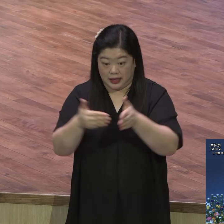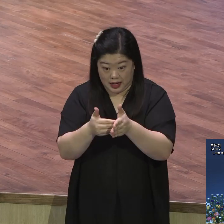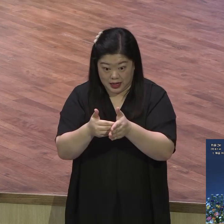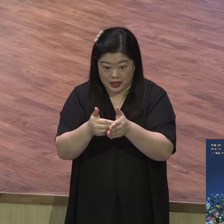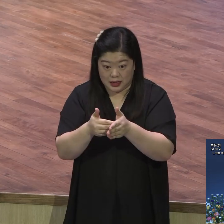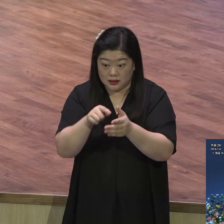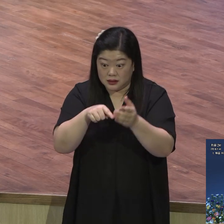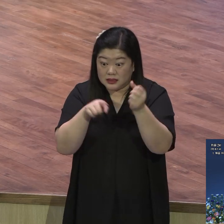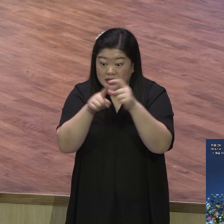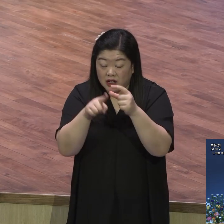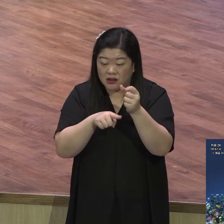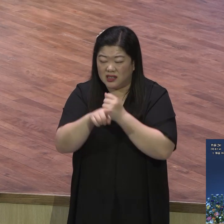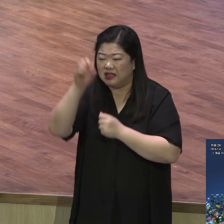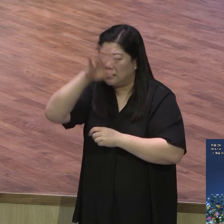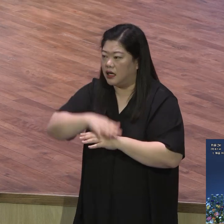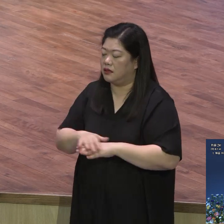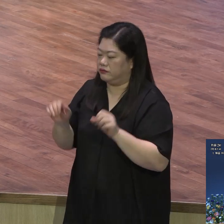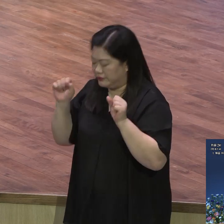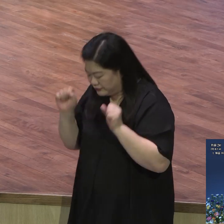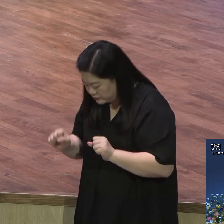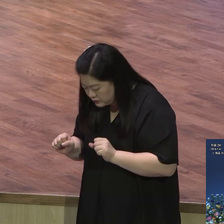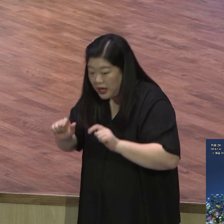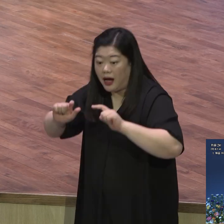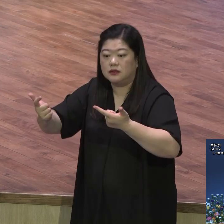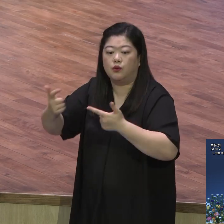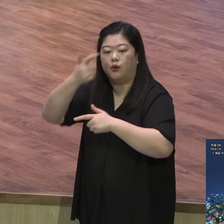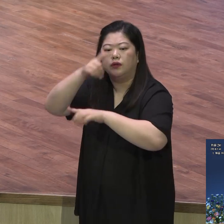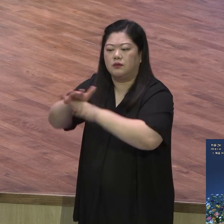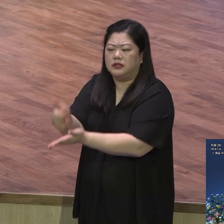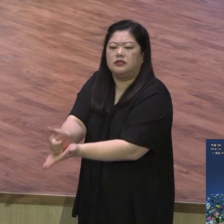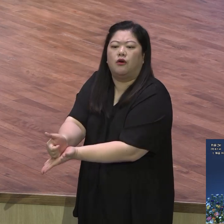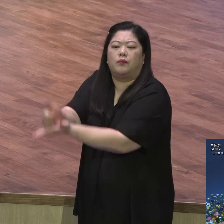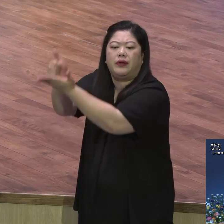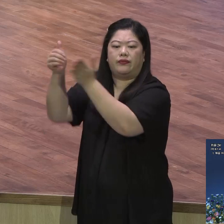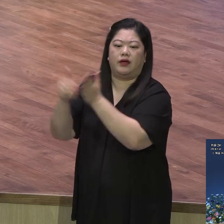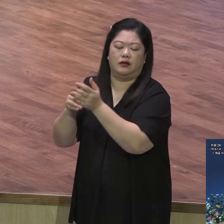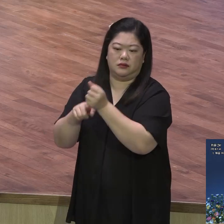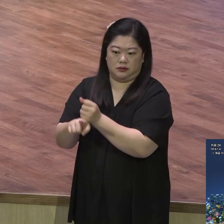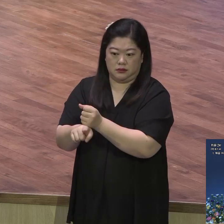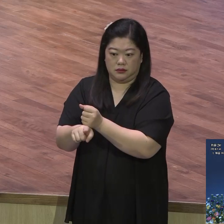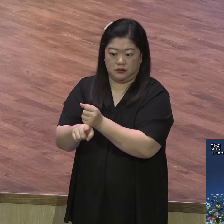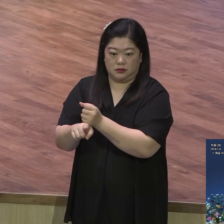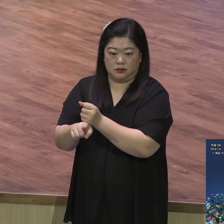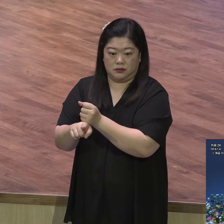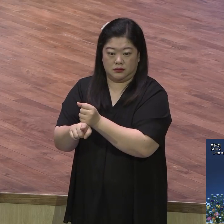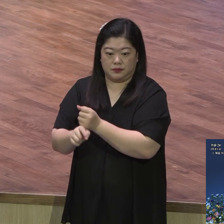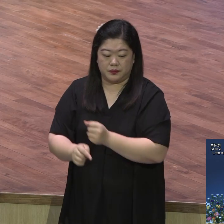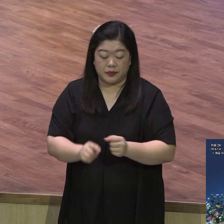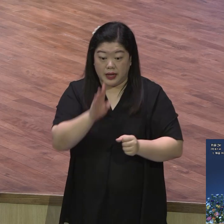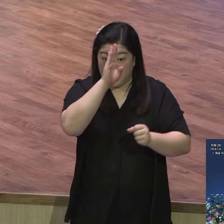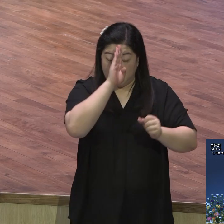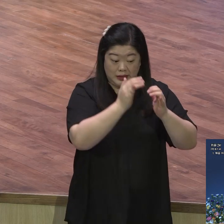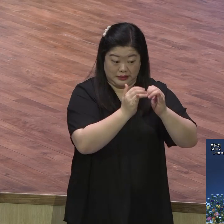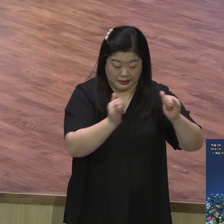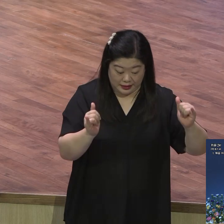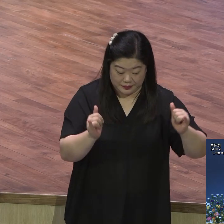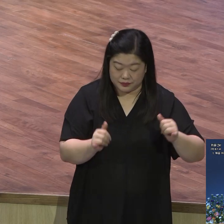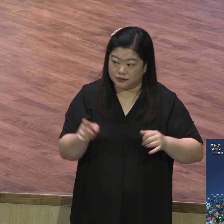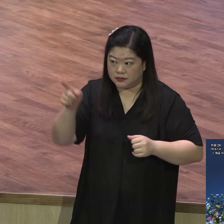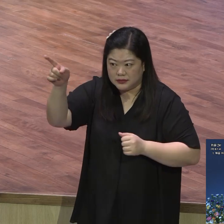경비하는 행위라는 거예요. 절을 했다. 다시 말하면 예수님을 자기가 믿고 있는